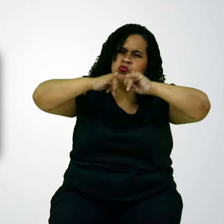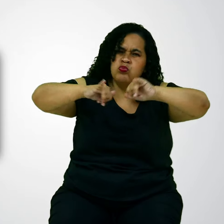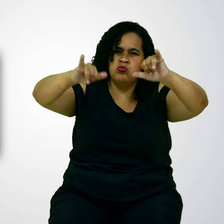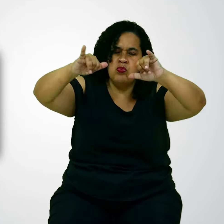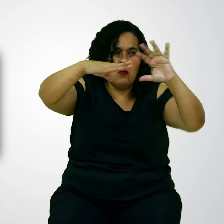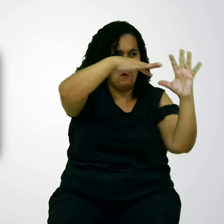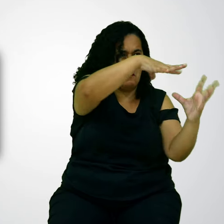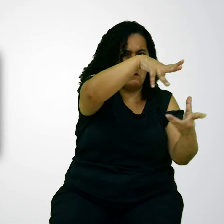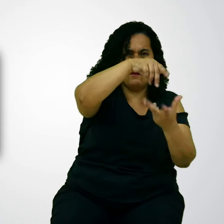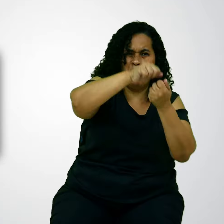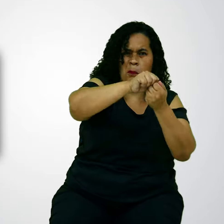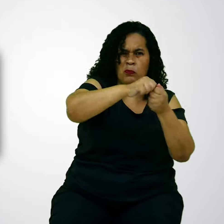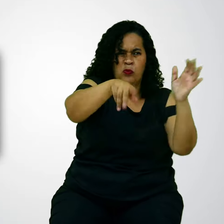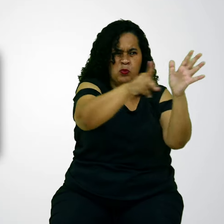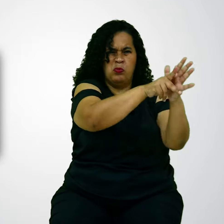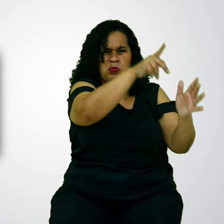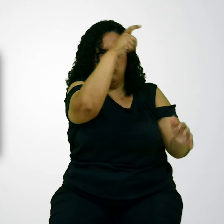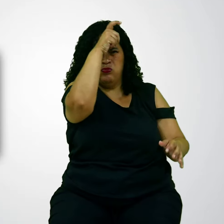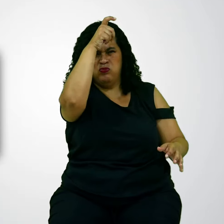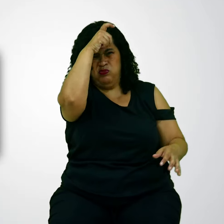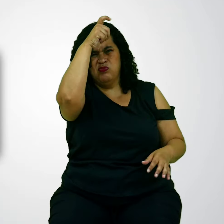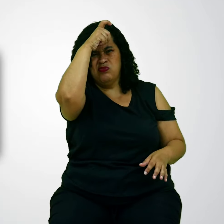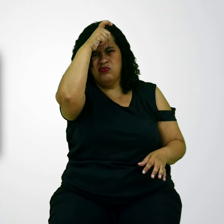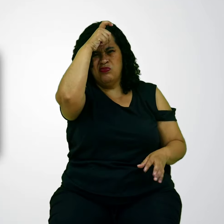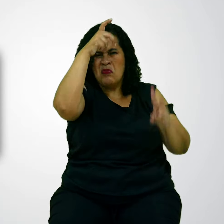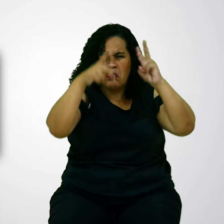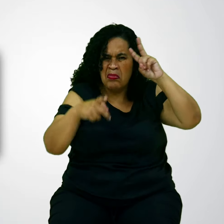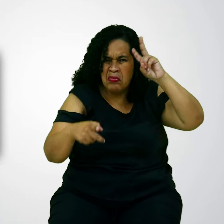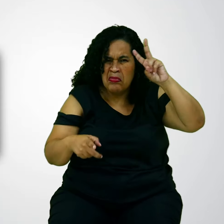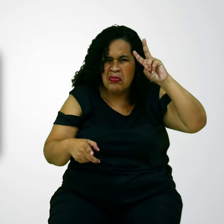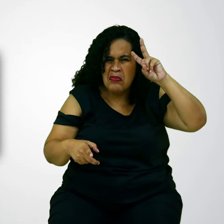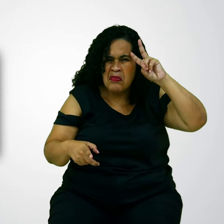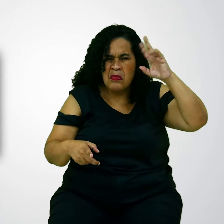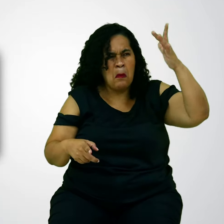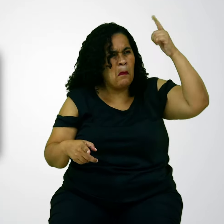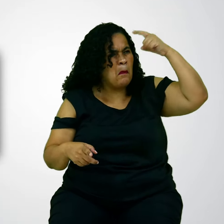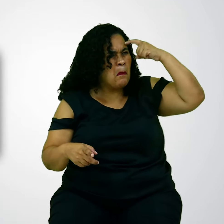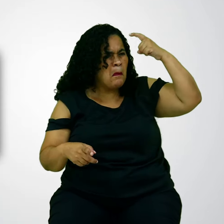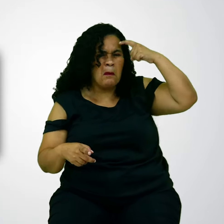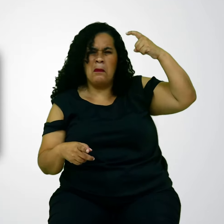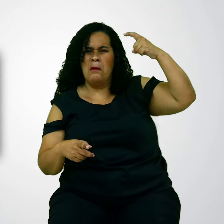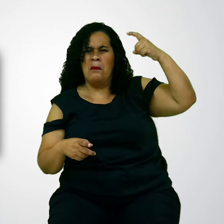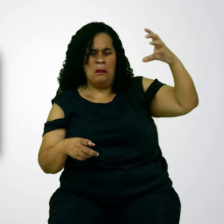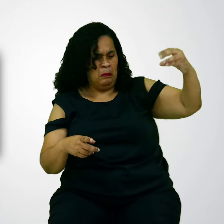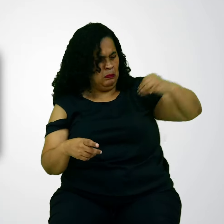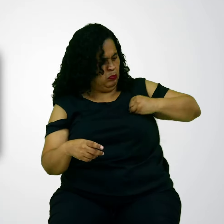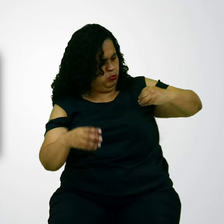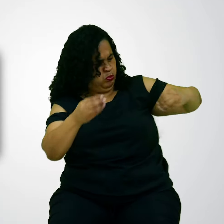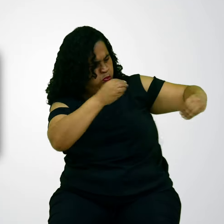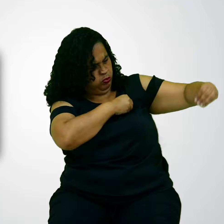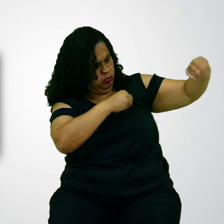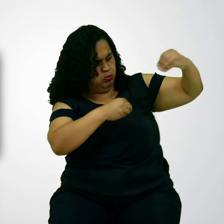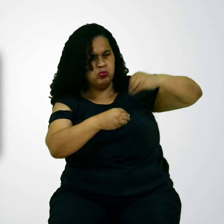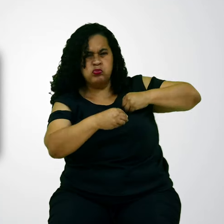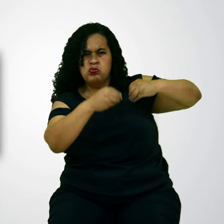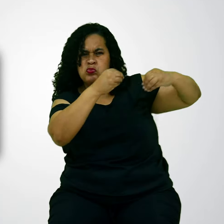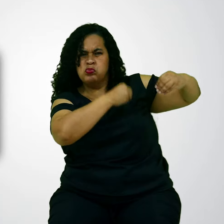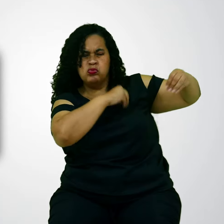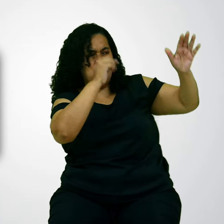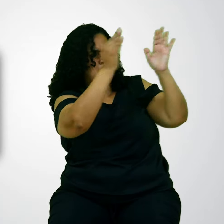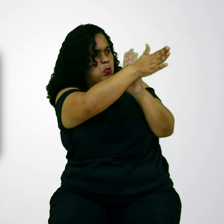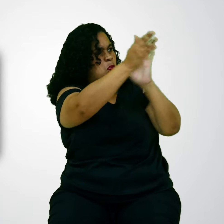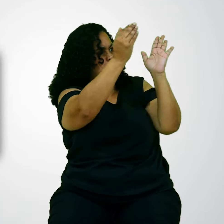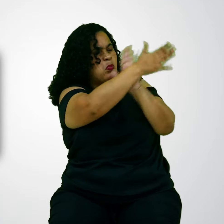Porque aquele sujeito que estava no centro da cidade imaginária que eu disse, ele fugiu, mas ele ainda está